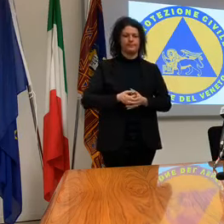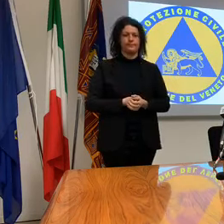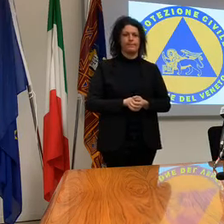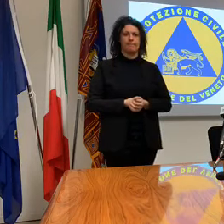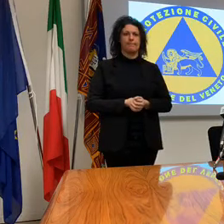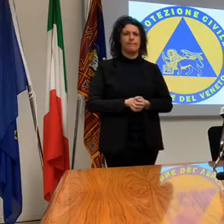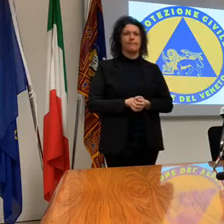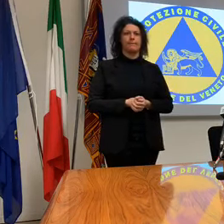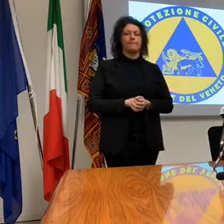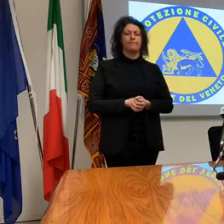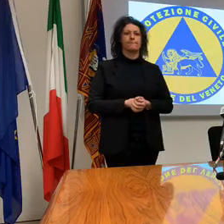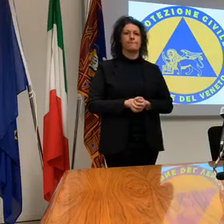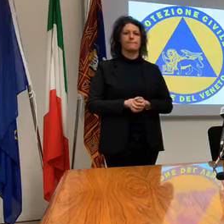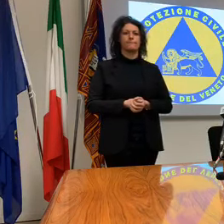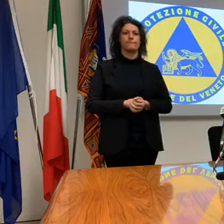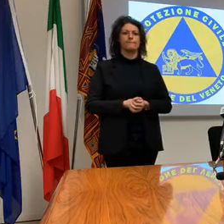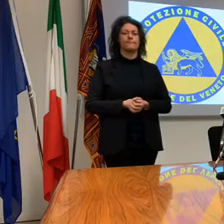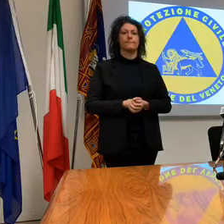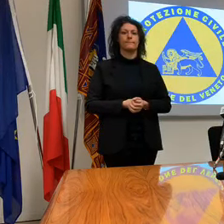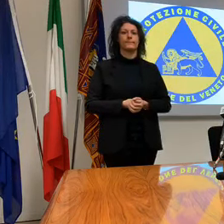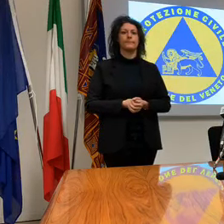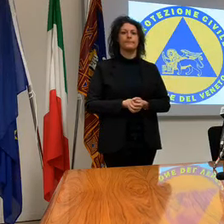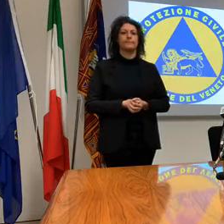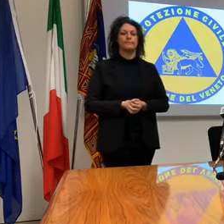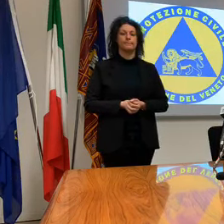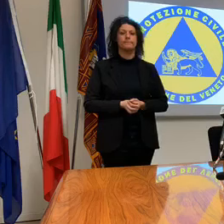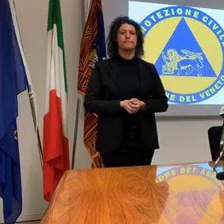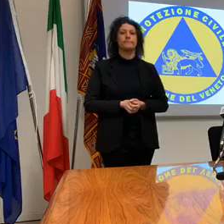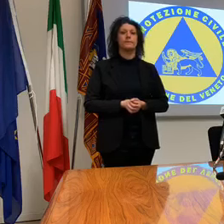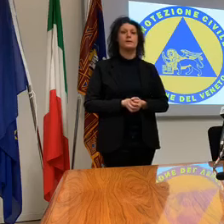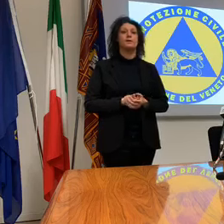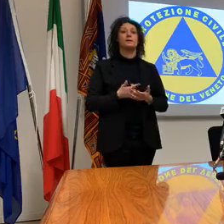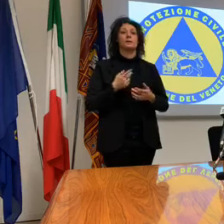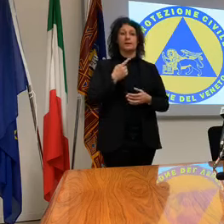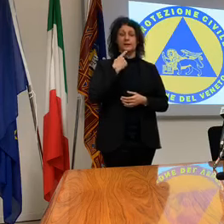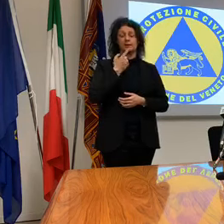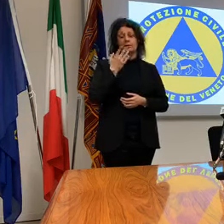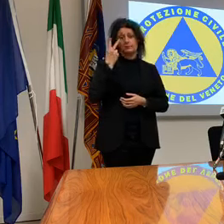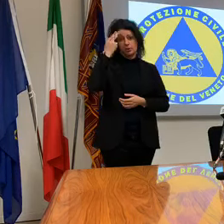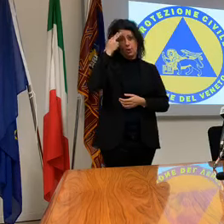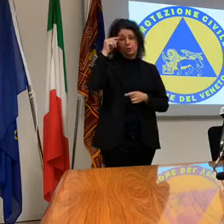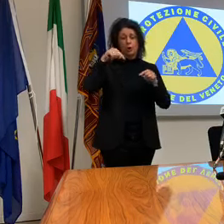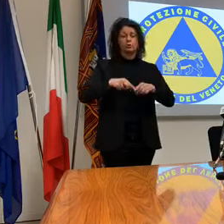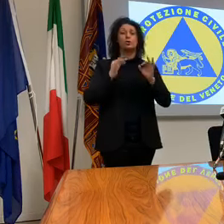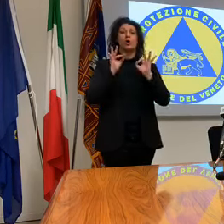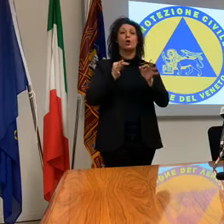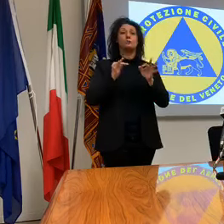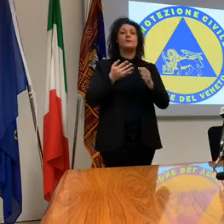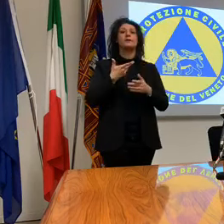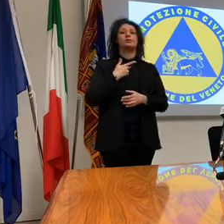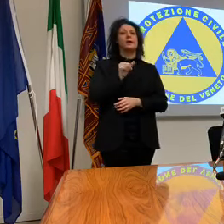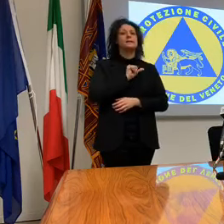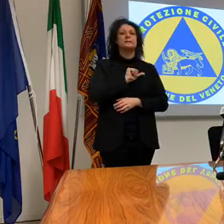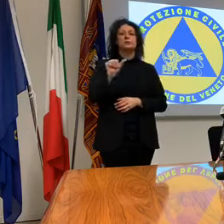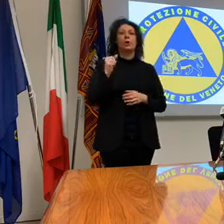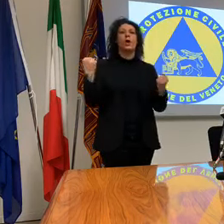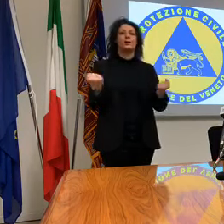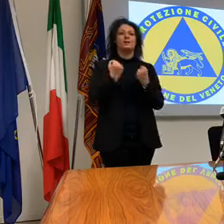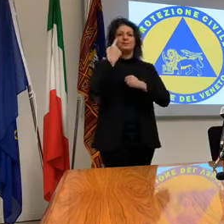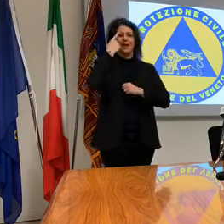fatto bloccata tutta l'attività, cioè oggi c'è solo l'attività di emergenza-urgenza, l'attività oncologica di un certo tipo, però